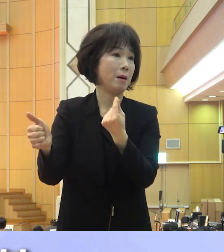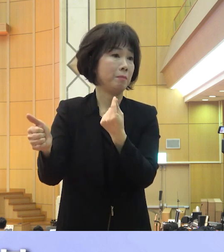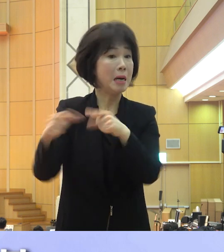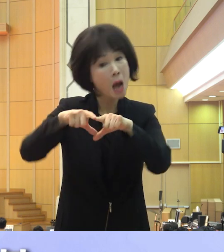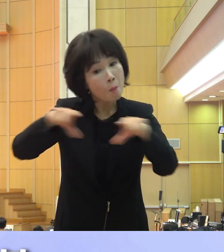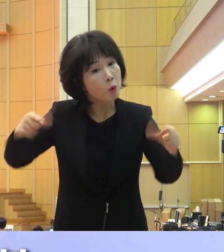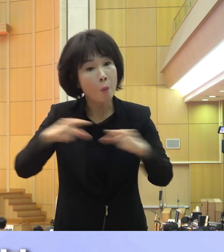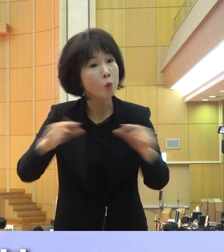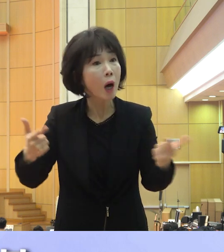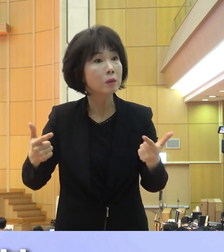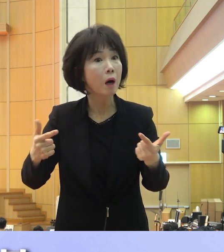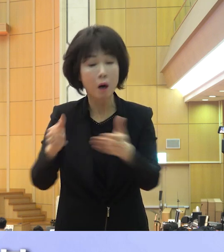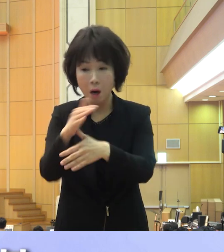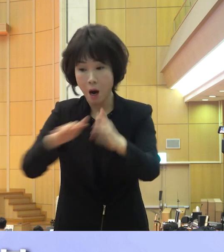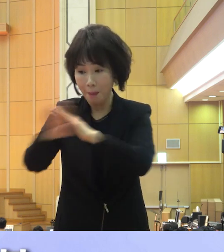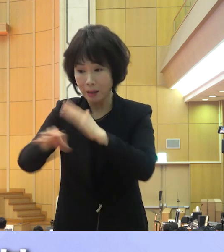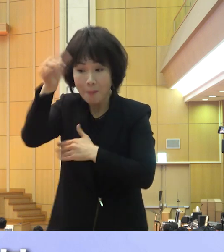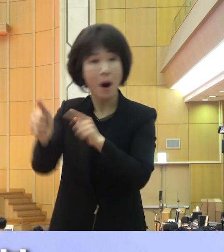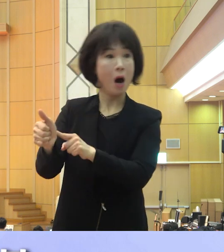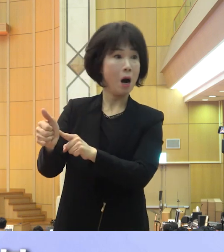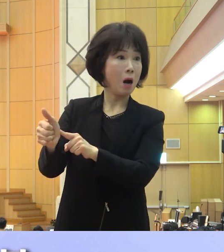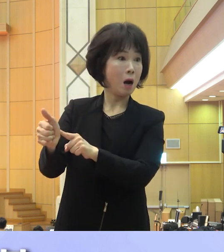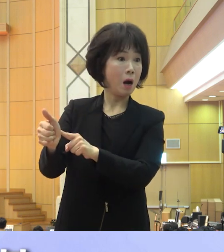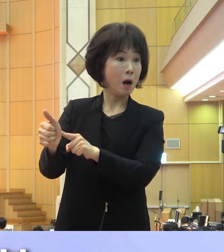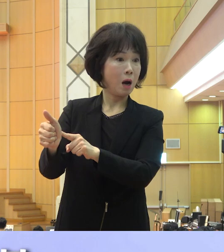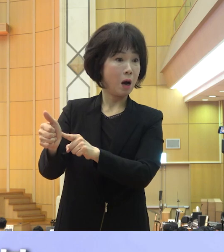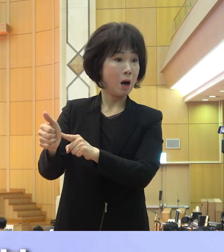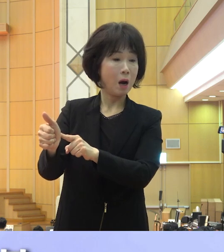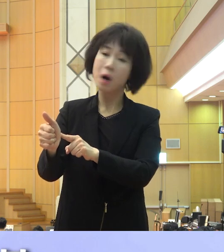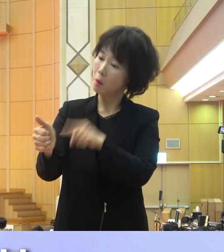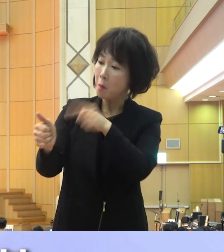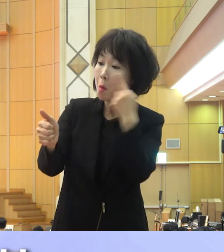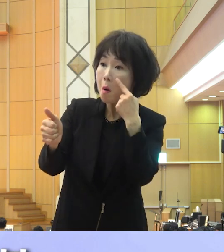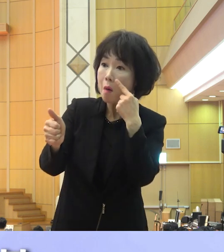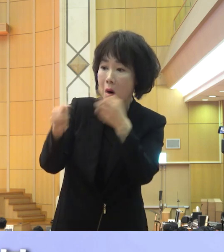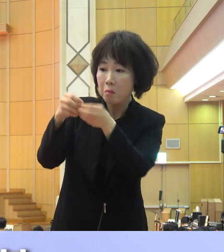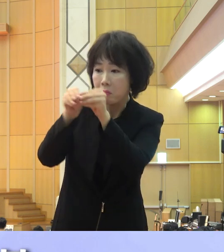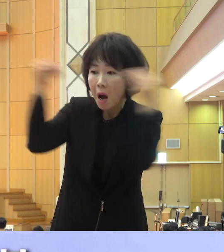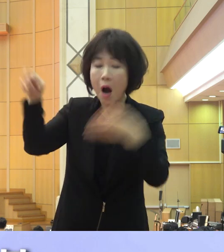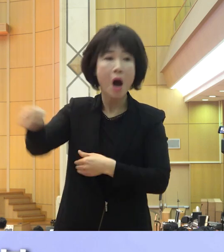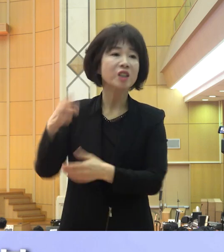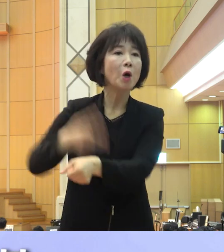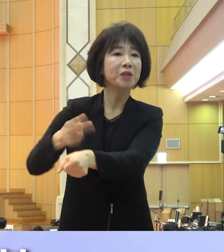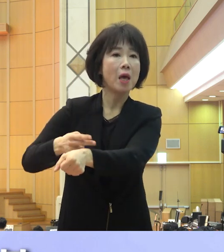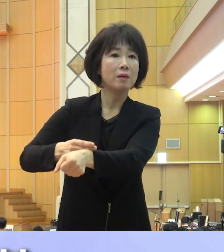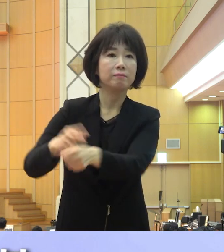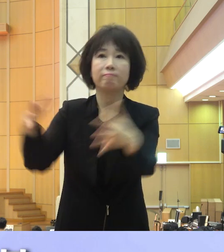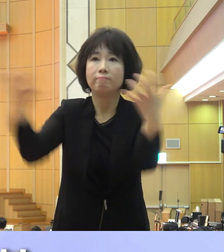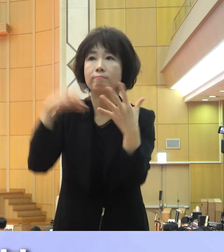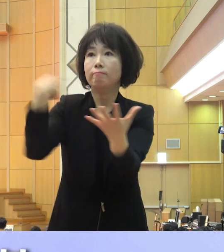그냥 일반 평신도가 아니라 선생이라고 되어 있어요.